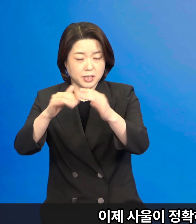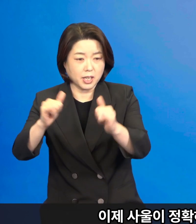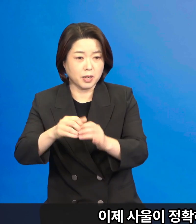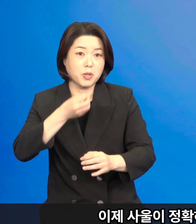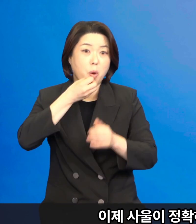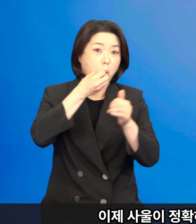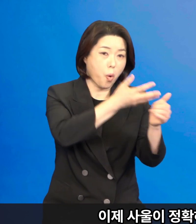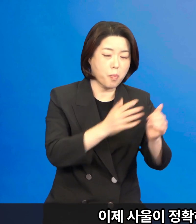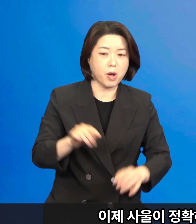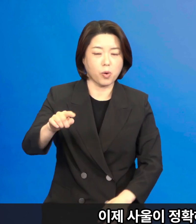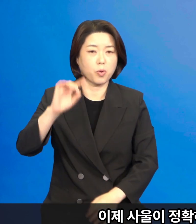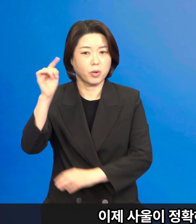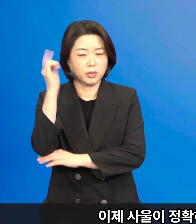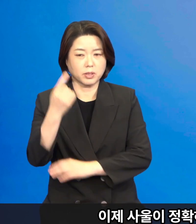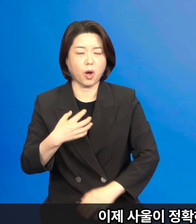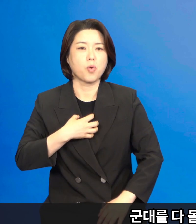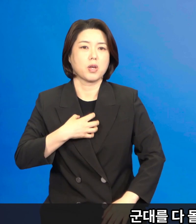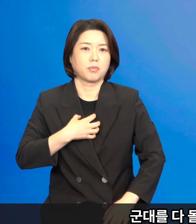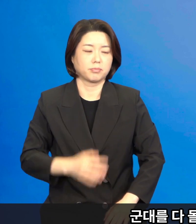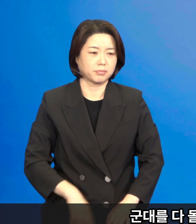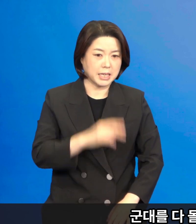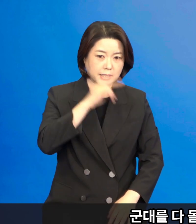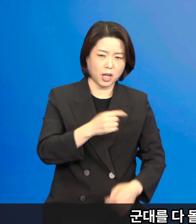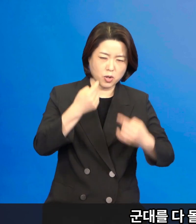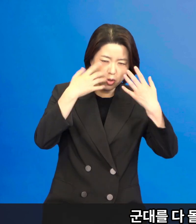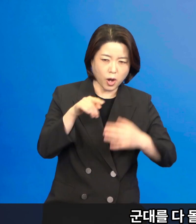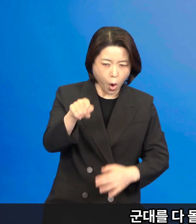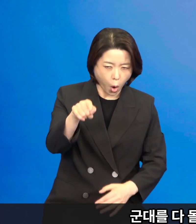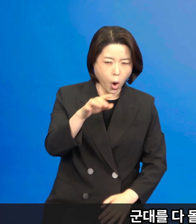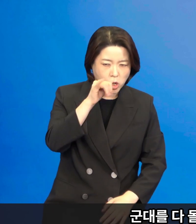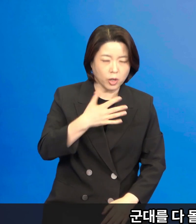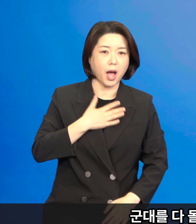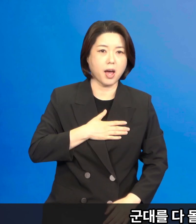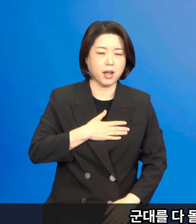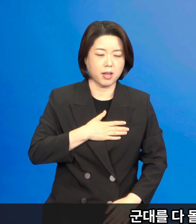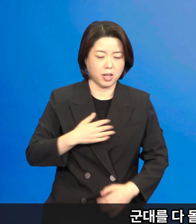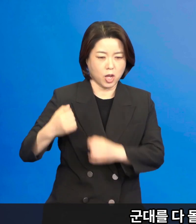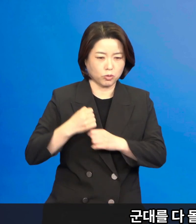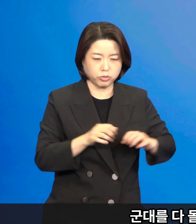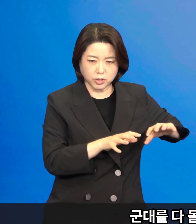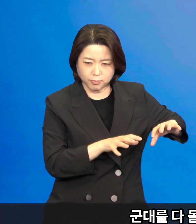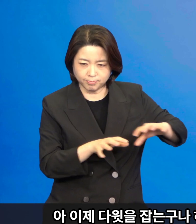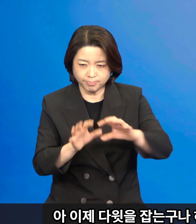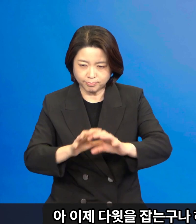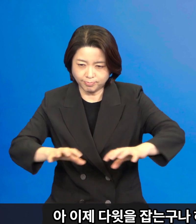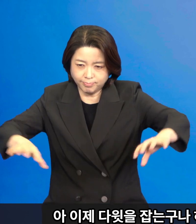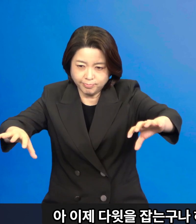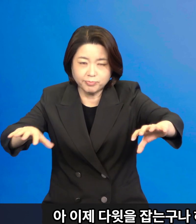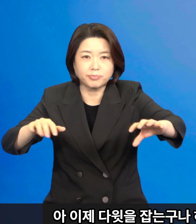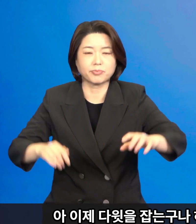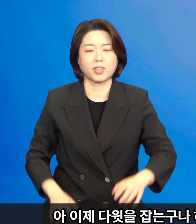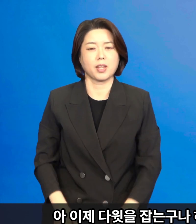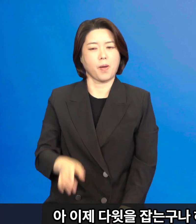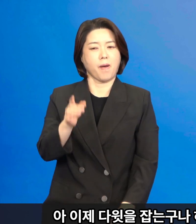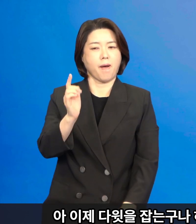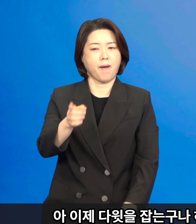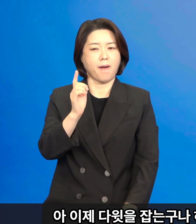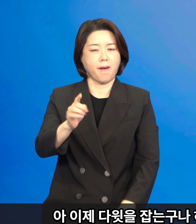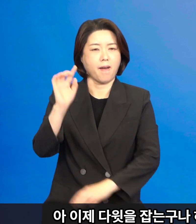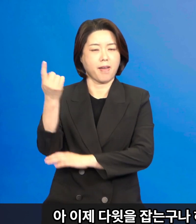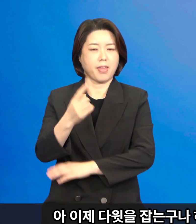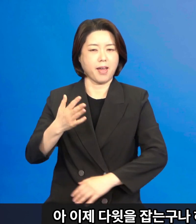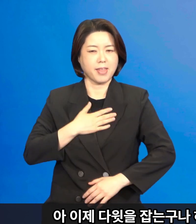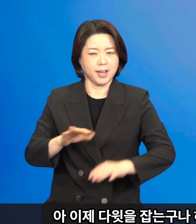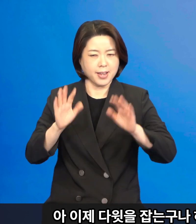사울이 정확하게 다윗의 위치를 알았어요. 군대를 다 몰고 와서 포위를 합니다. 아, 이제 다윗을 잡는구나 하는